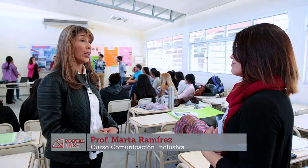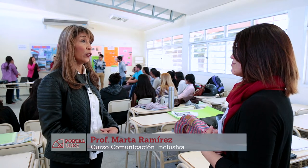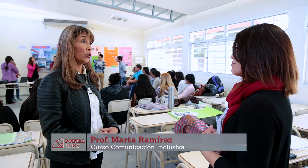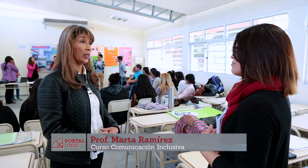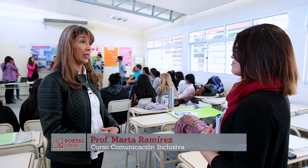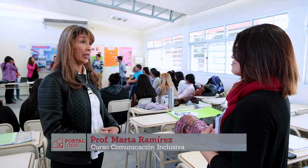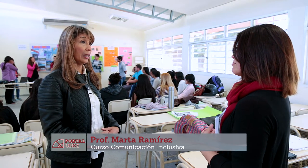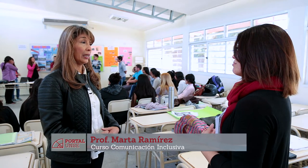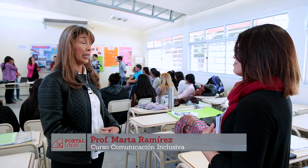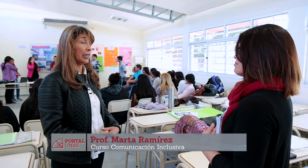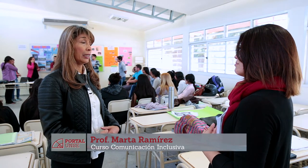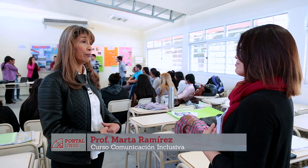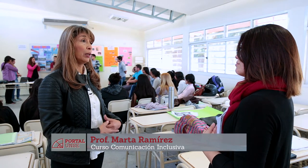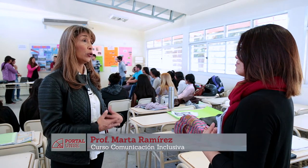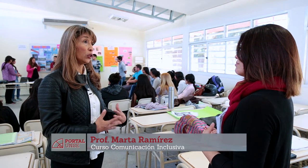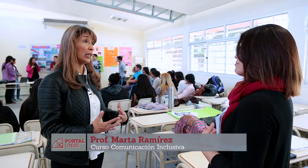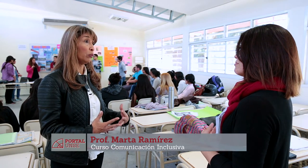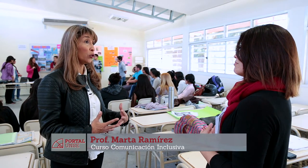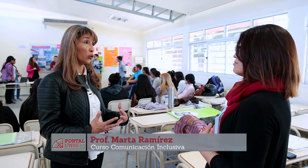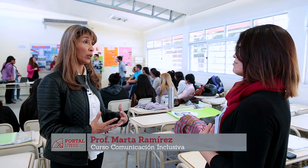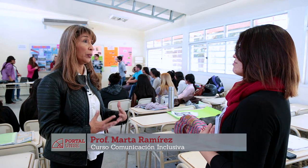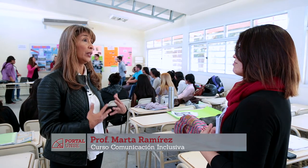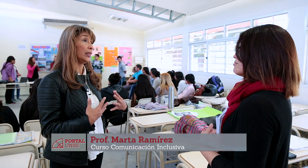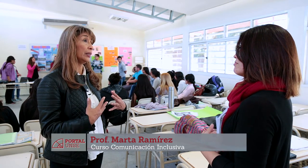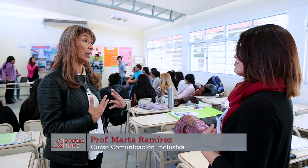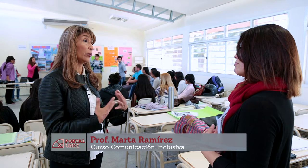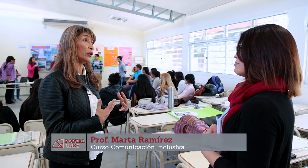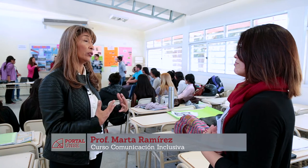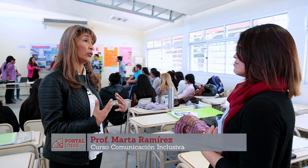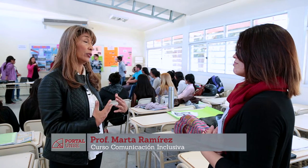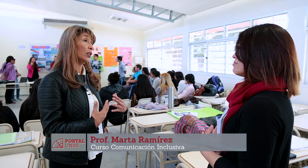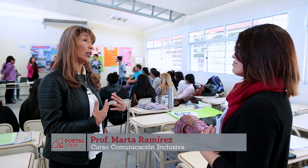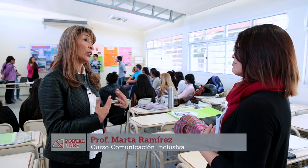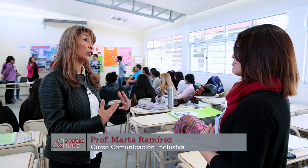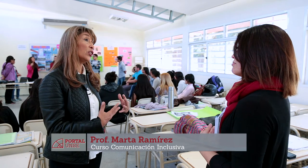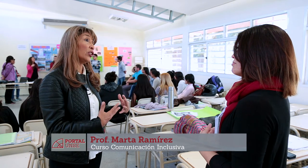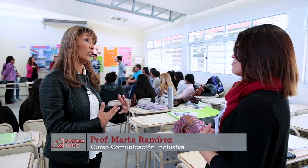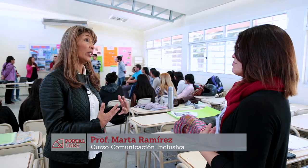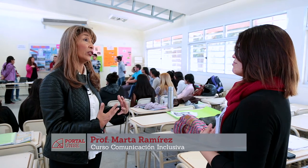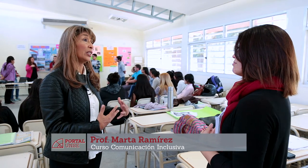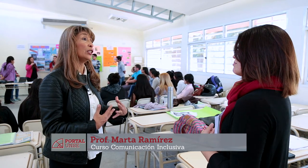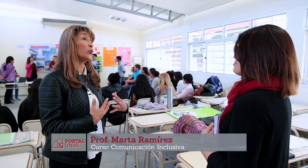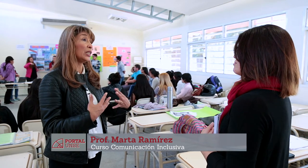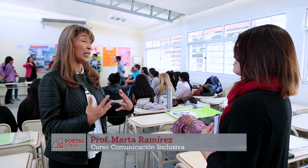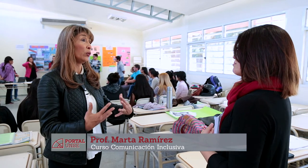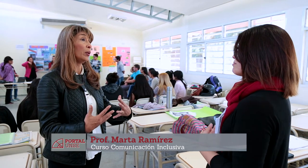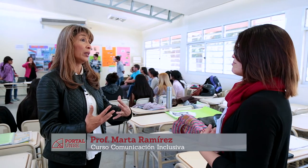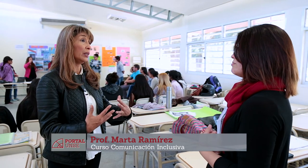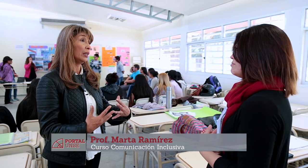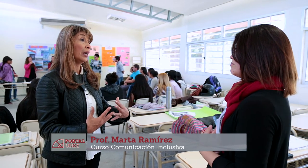pero me emocioné mucho al poder interactuar con estos chicos. Entonces eso me llevó a mí